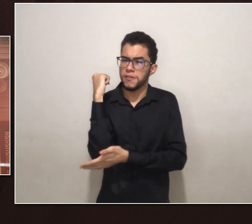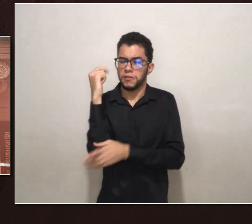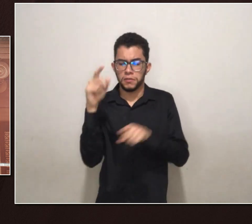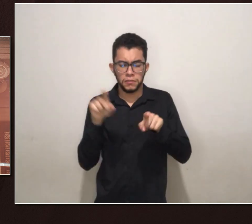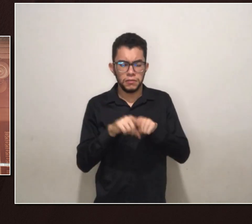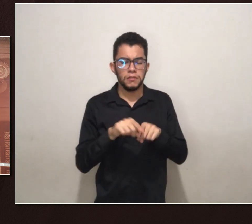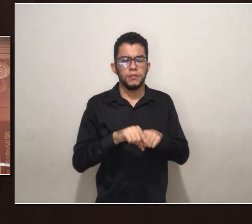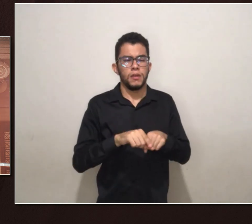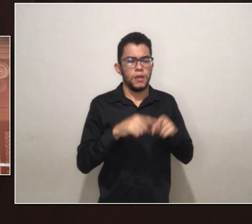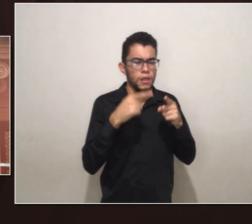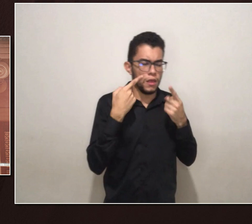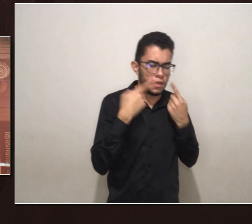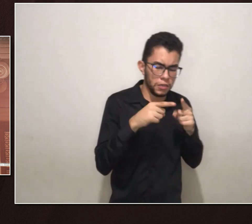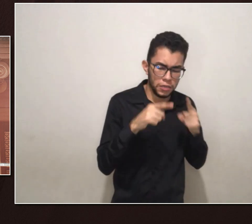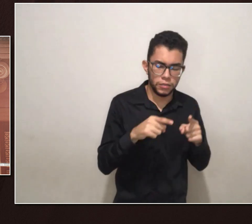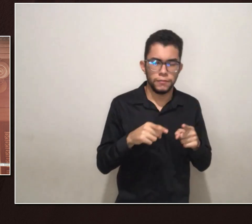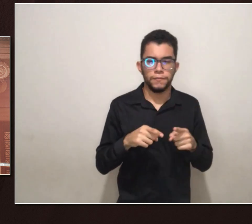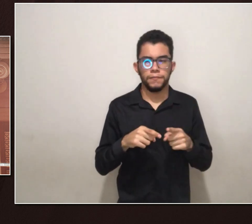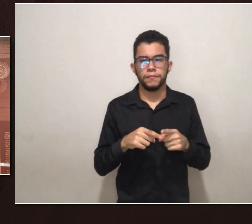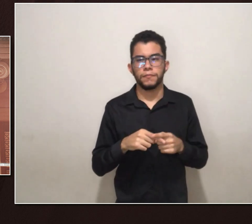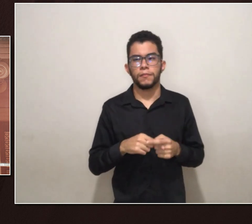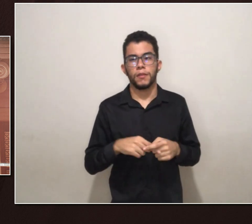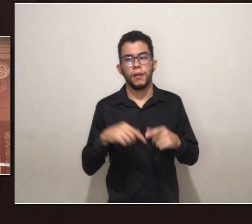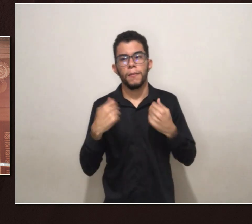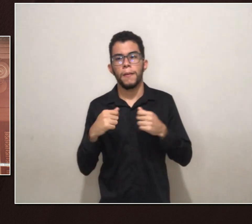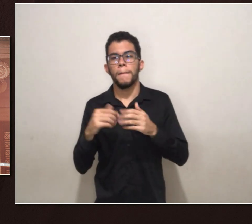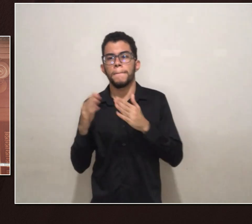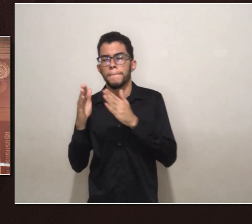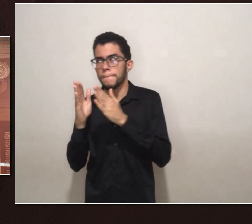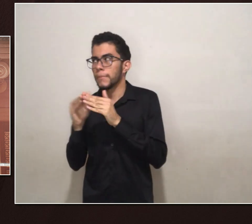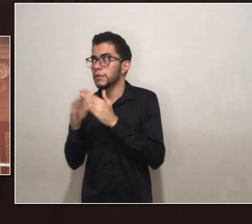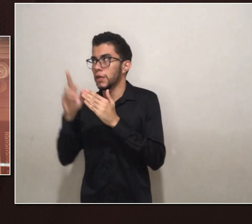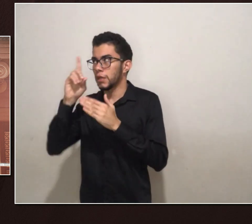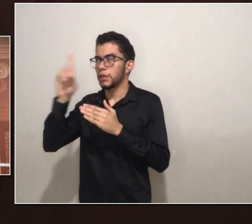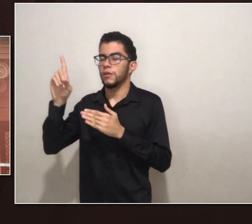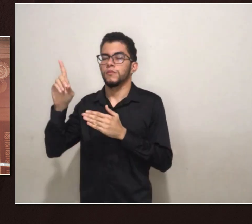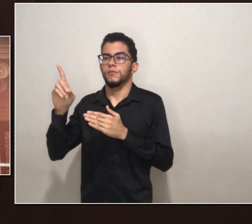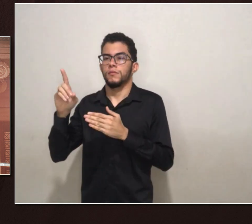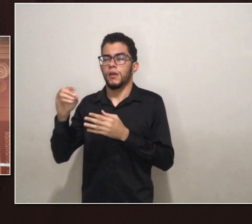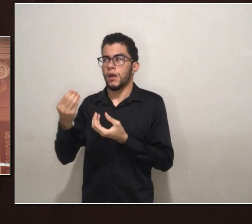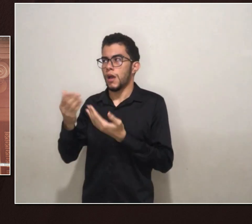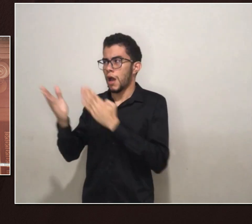vamos todos nós, pedindo para o Senhor, voltar para a simplicidade. Tá?